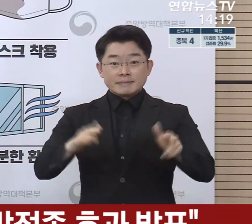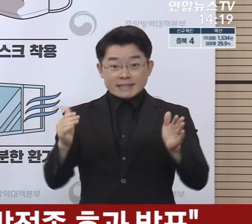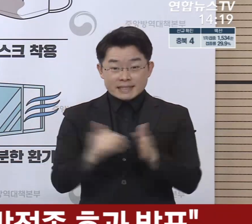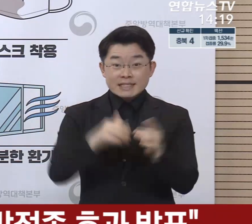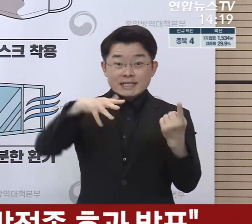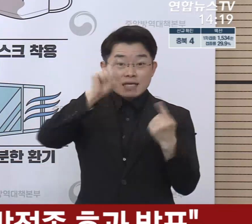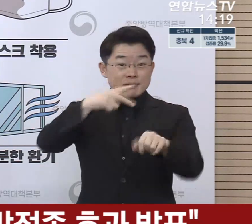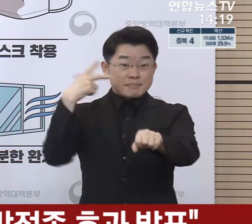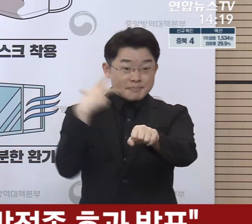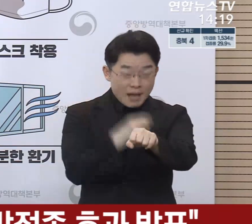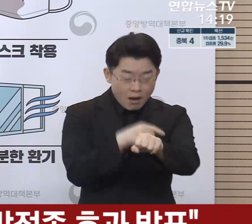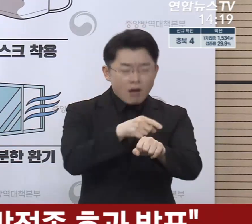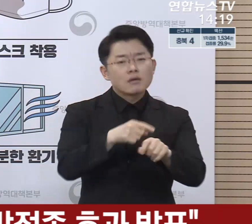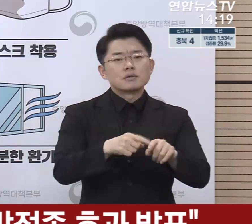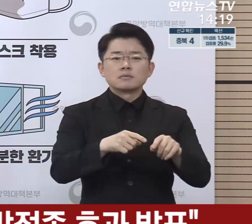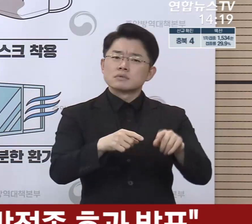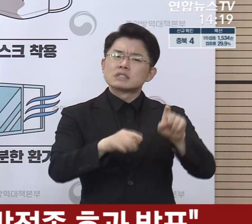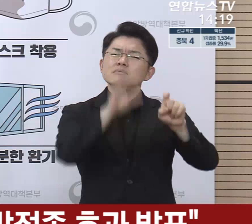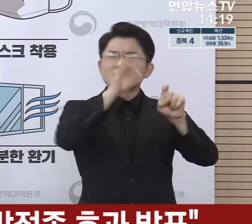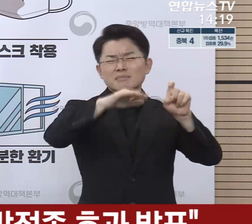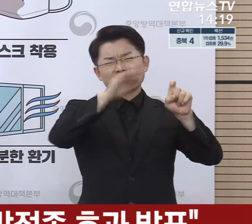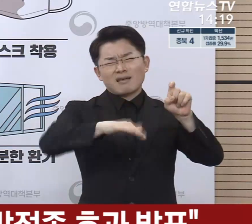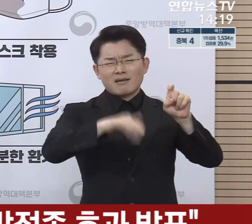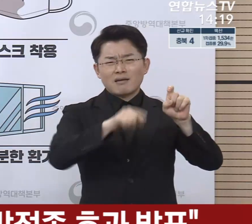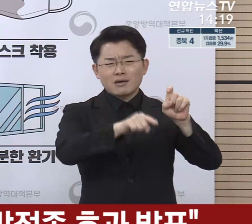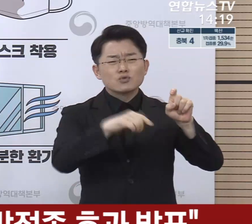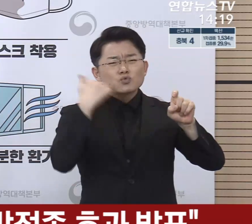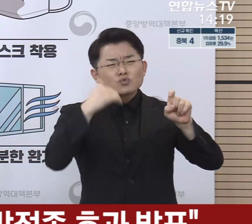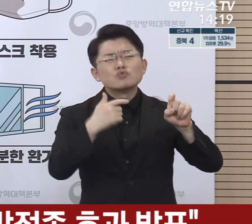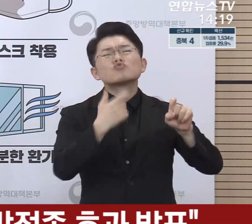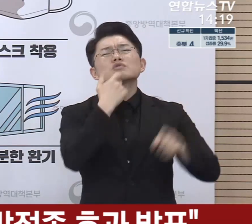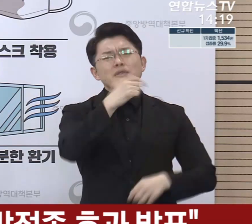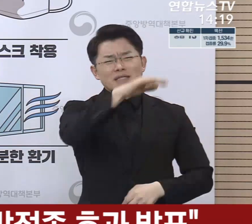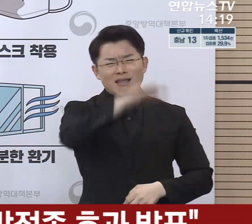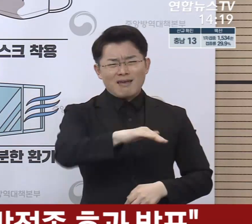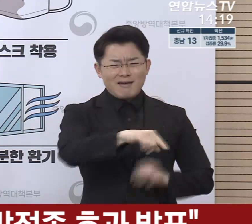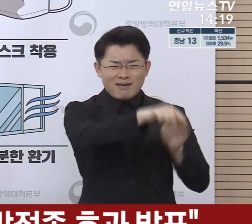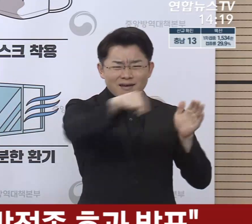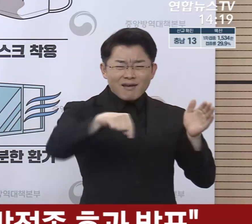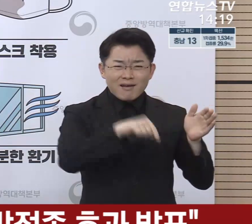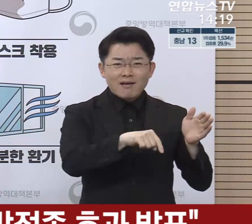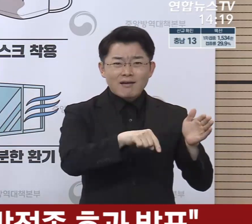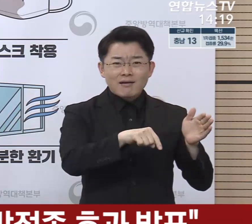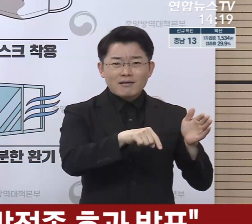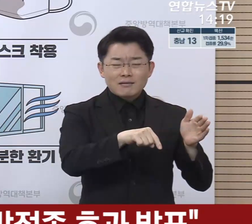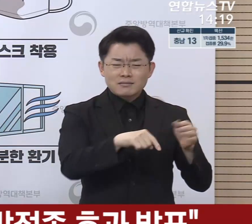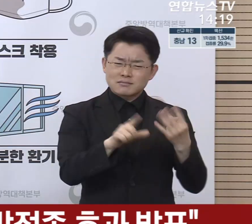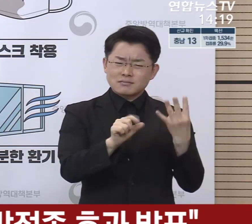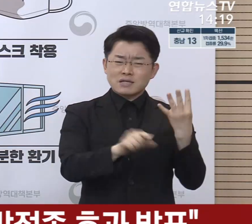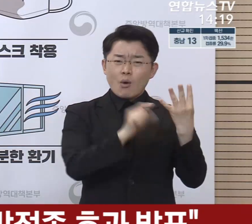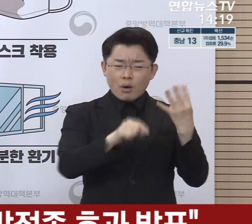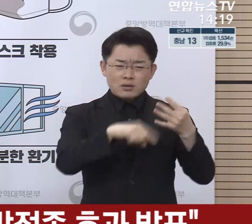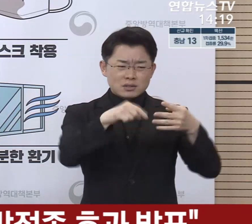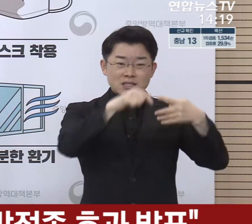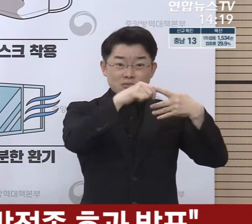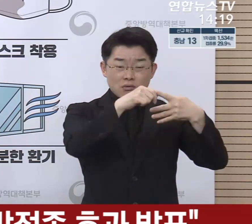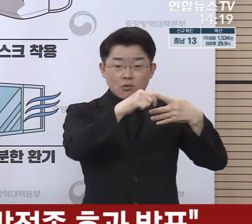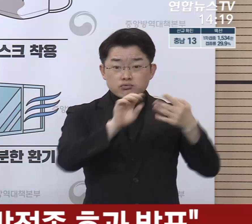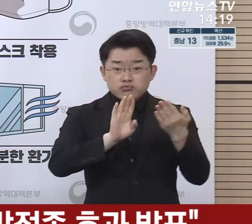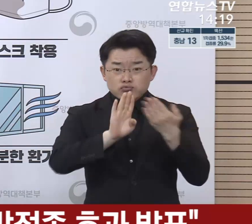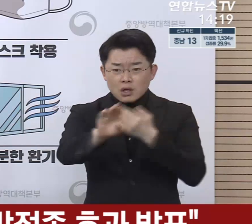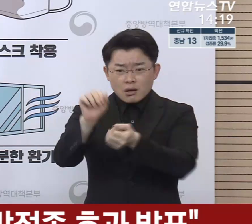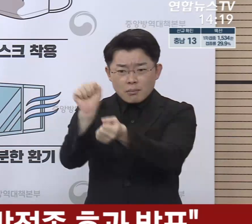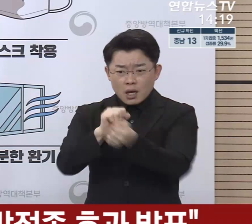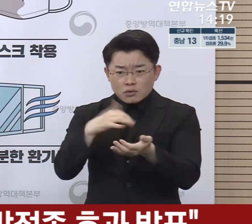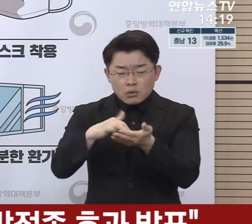접종률이 10%에 미치지 못하고 있는 60세 미만 연령대에서는 4월 1주 이후에 소폭